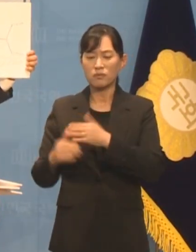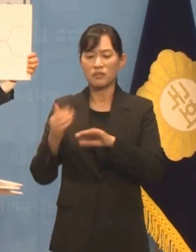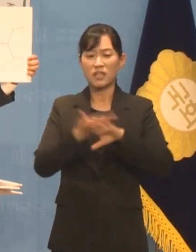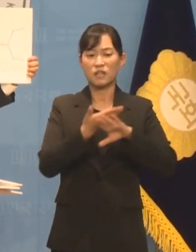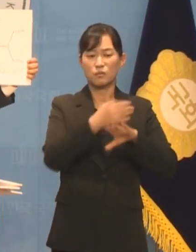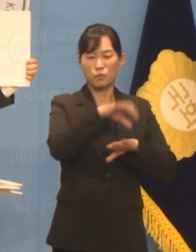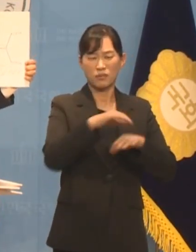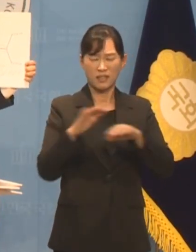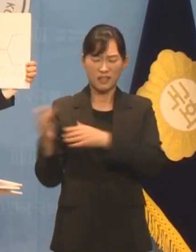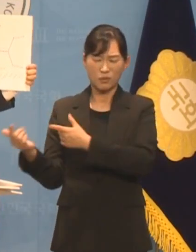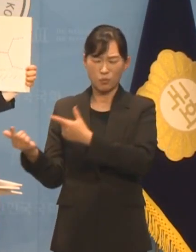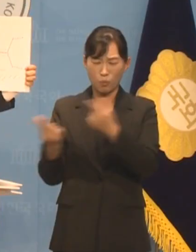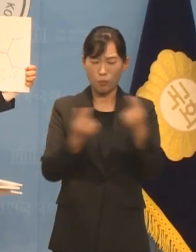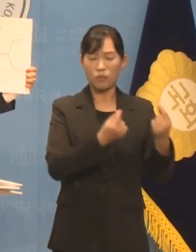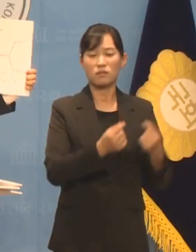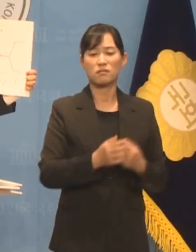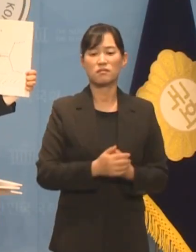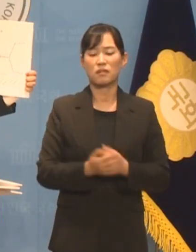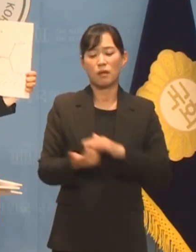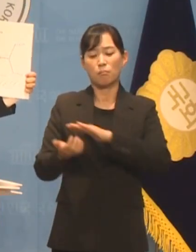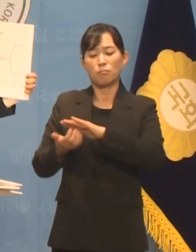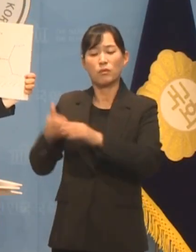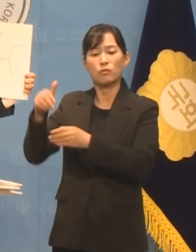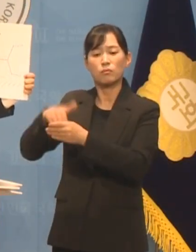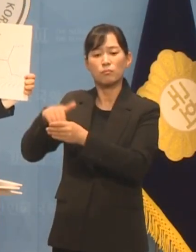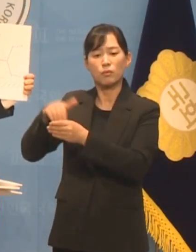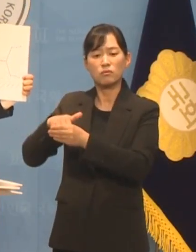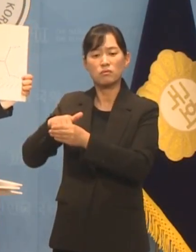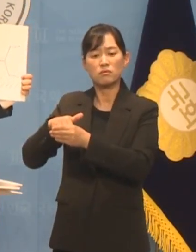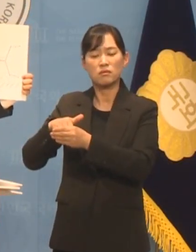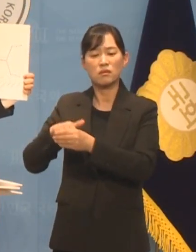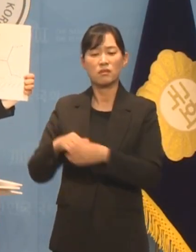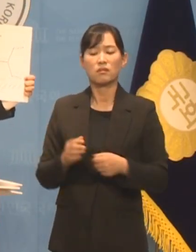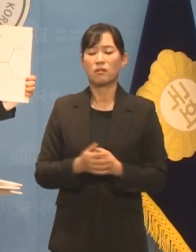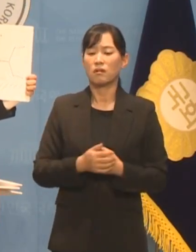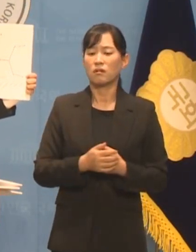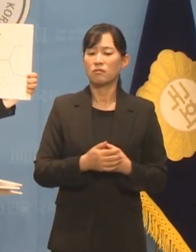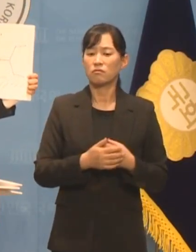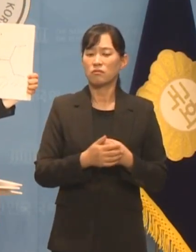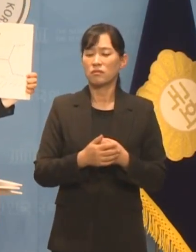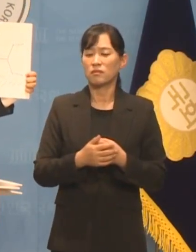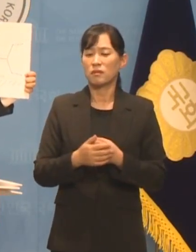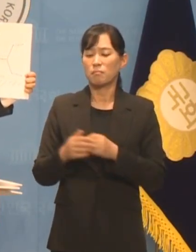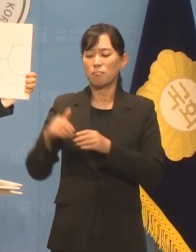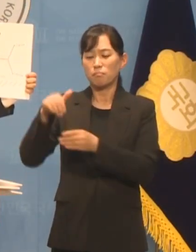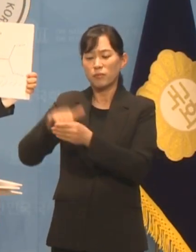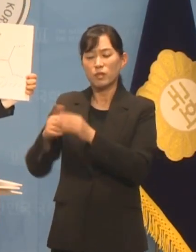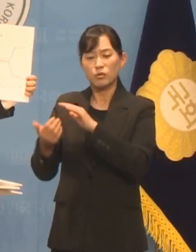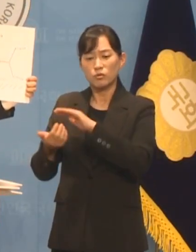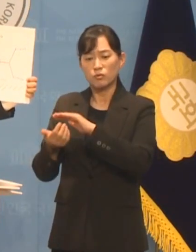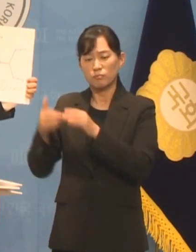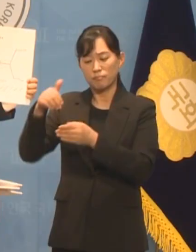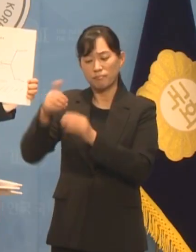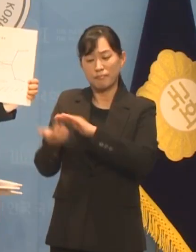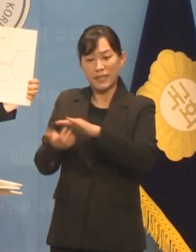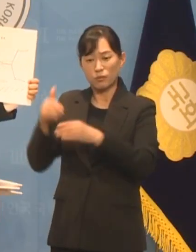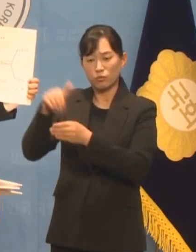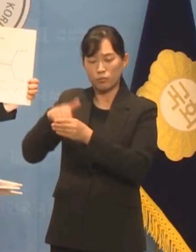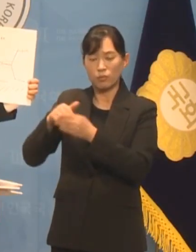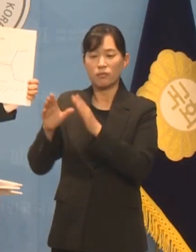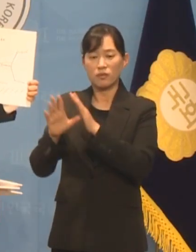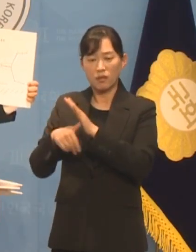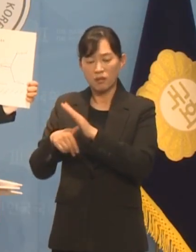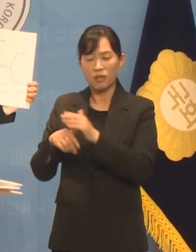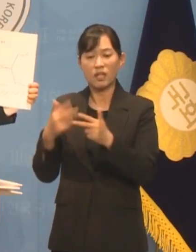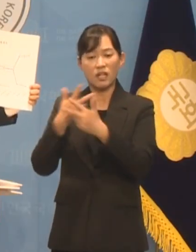나옵니다. 일률적으로 사전 투표, 윤석열 대표는 사전 투표가 당일 투표보다도 10%가 낮고 그리고